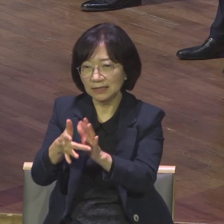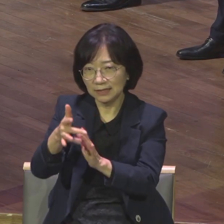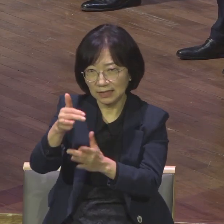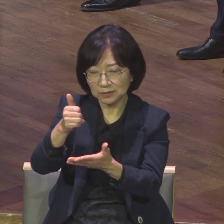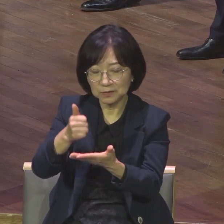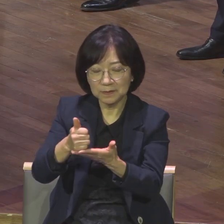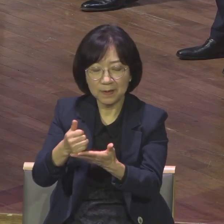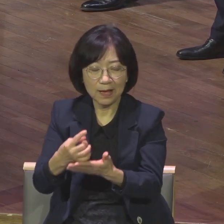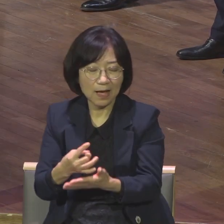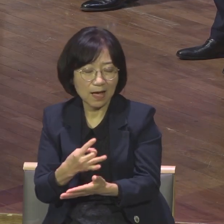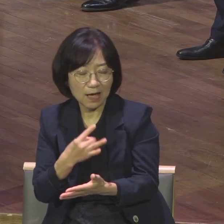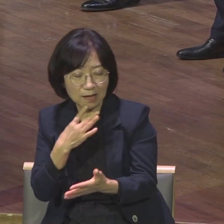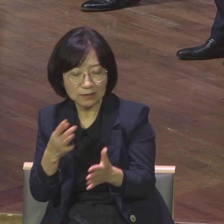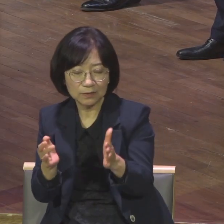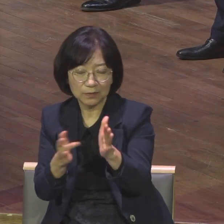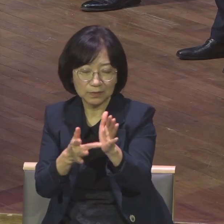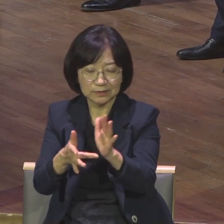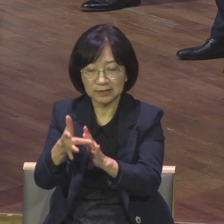오직